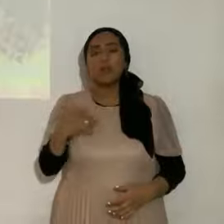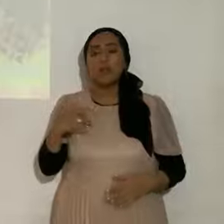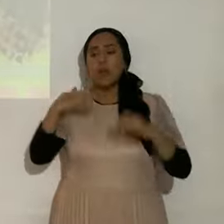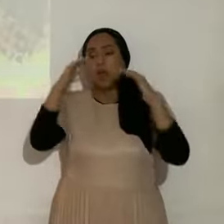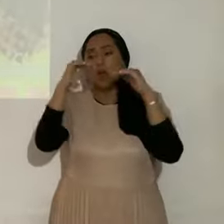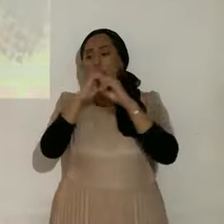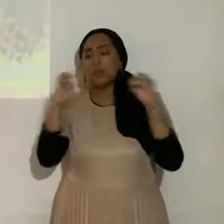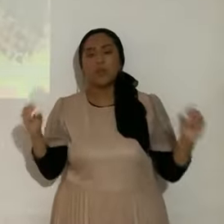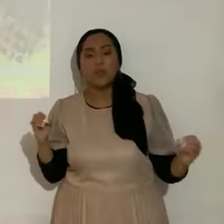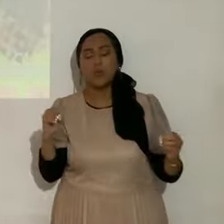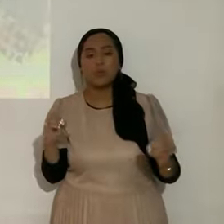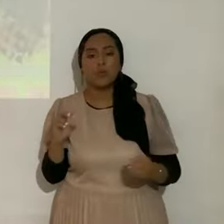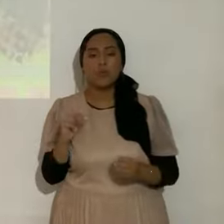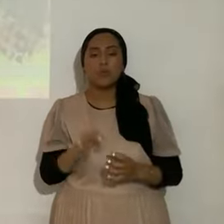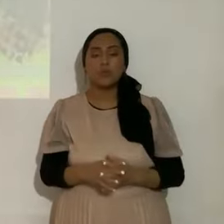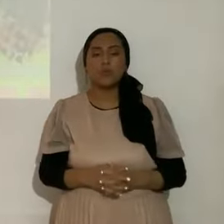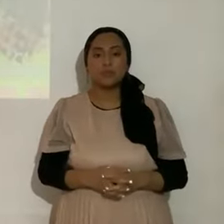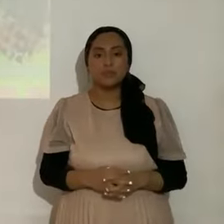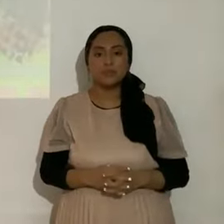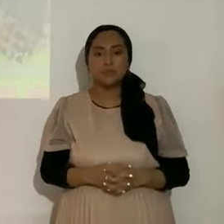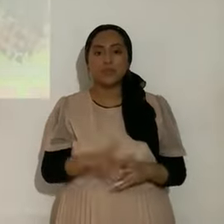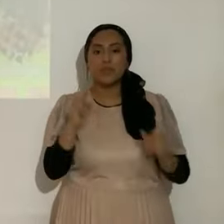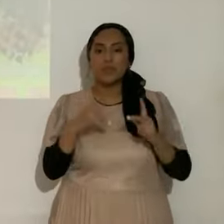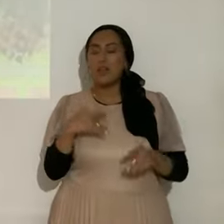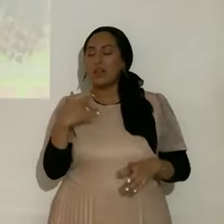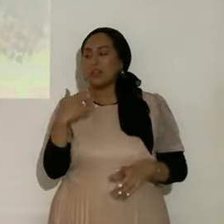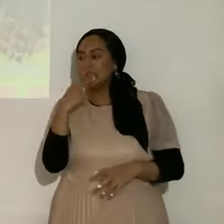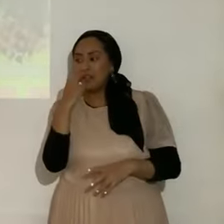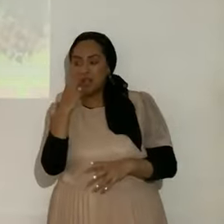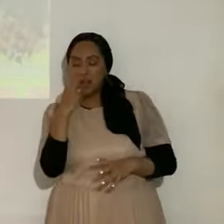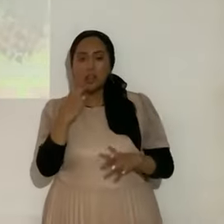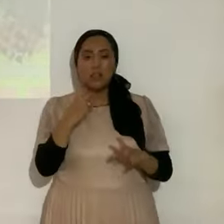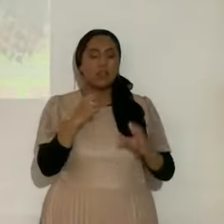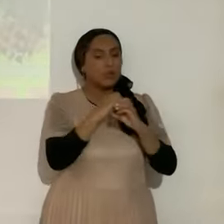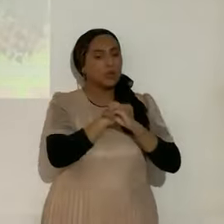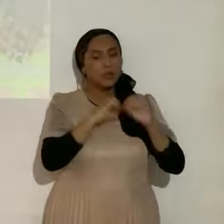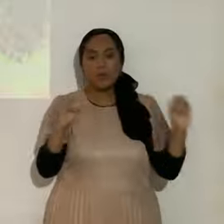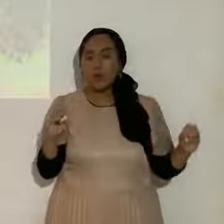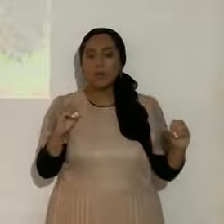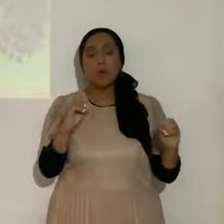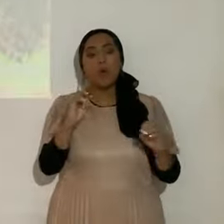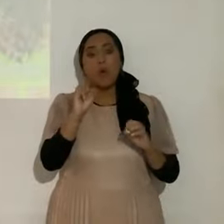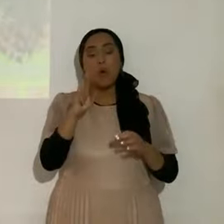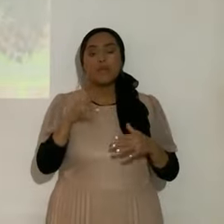La desconfianza es indecisión, es sospecha, es dudar.